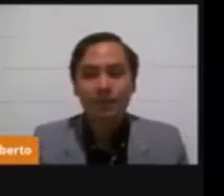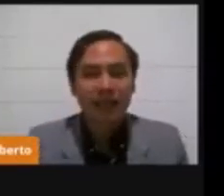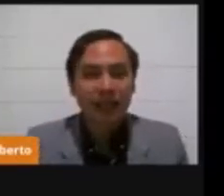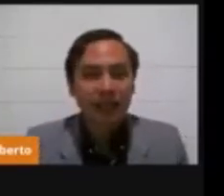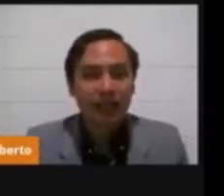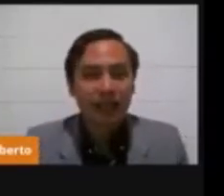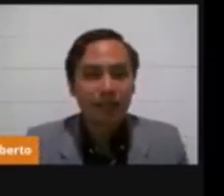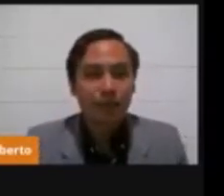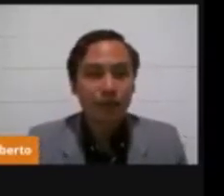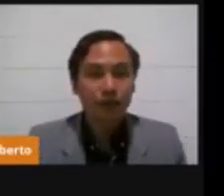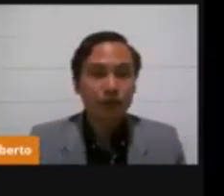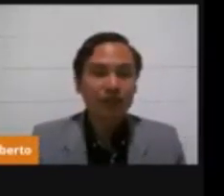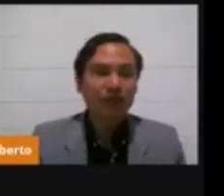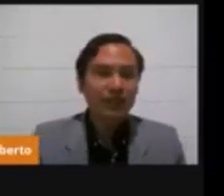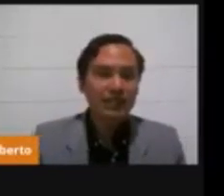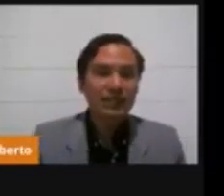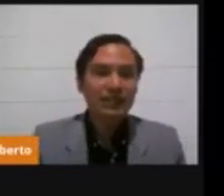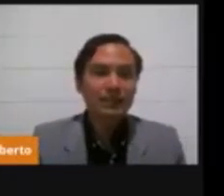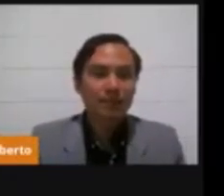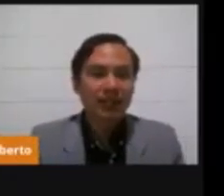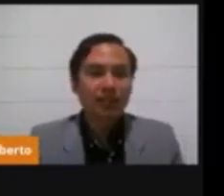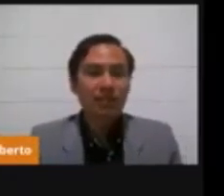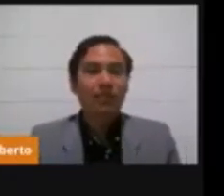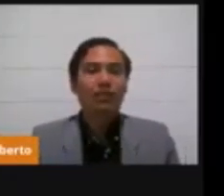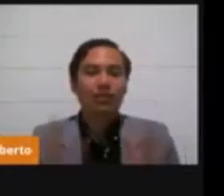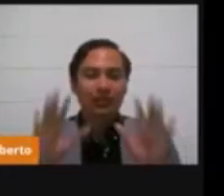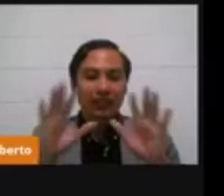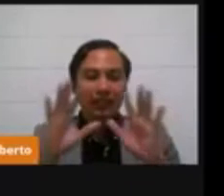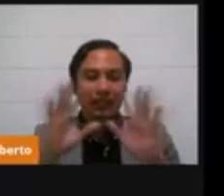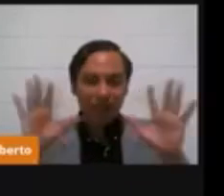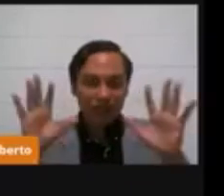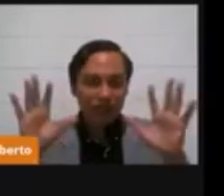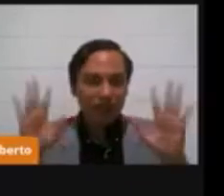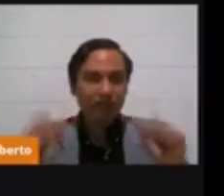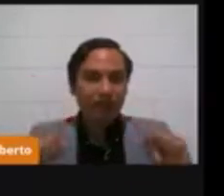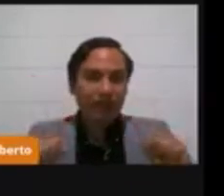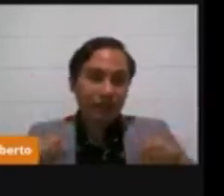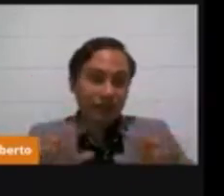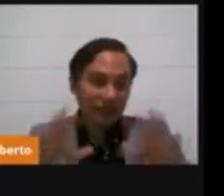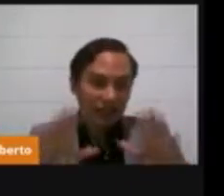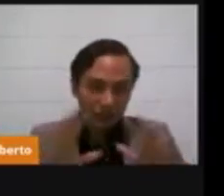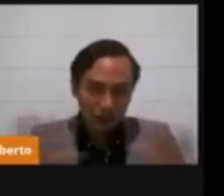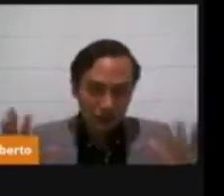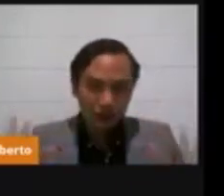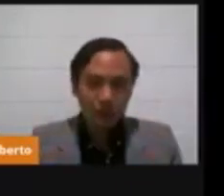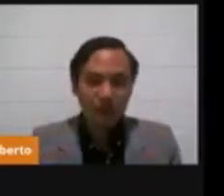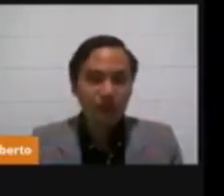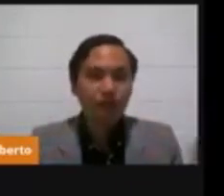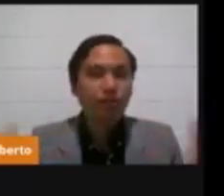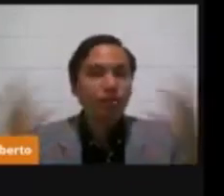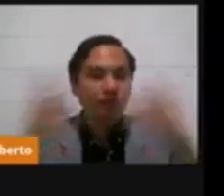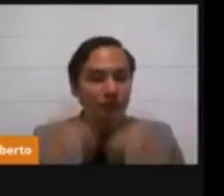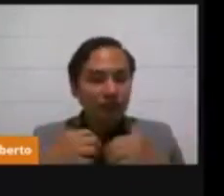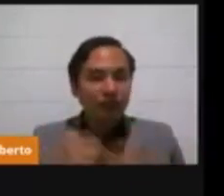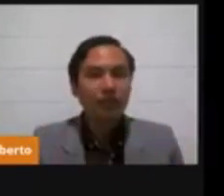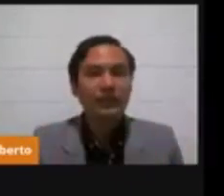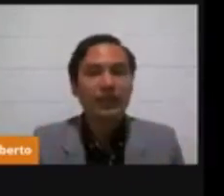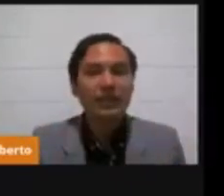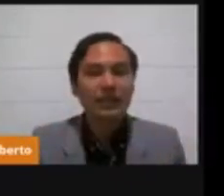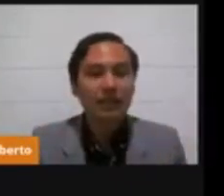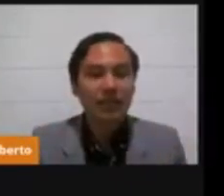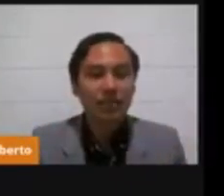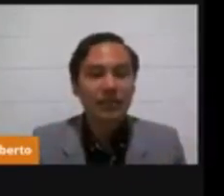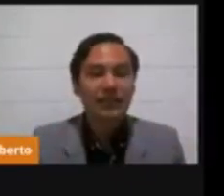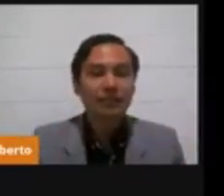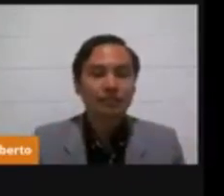sociedad por sus diferencias. Entonces, cuando eso se llama verdaderamente exclusión, cuando no tomamos en cuenta